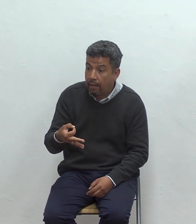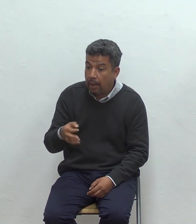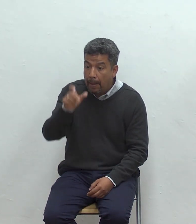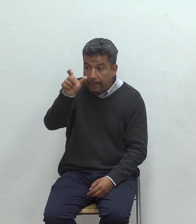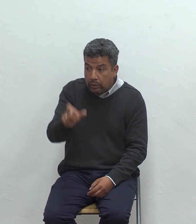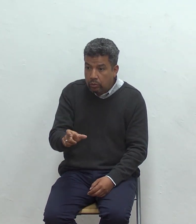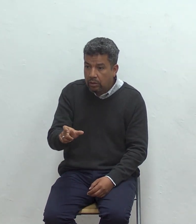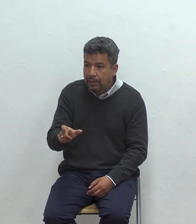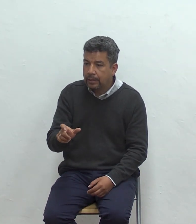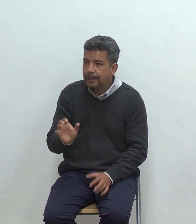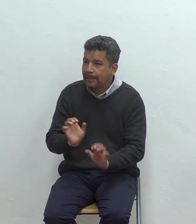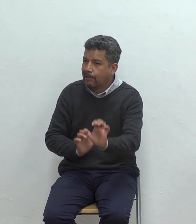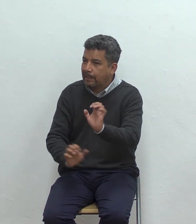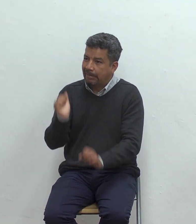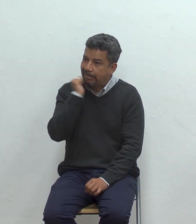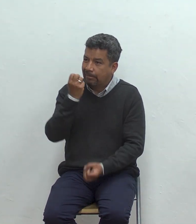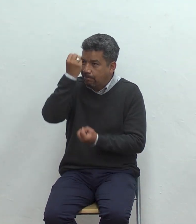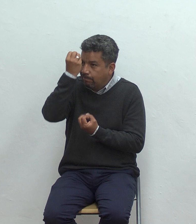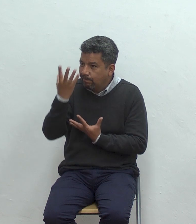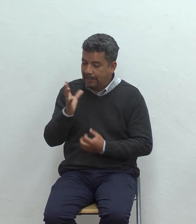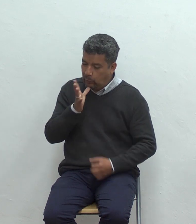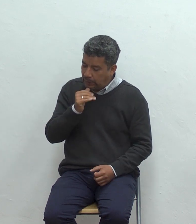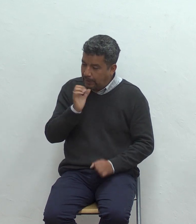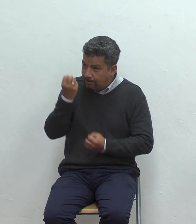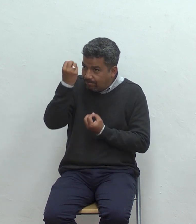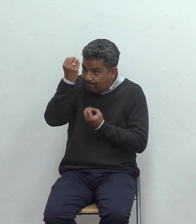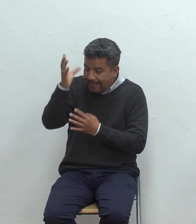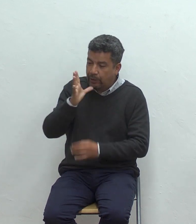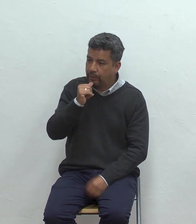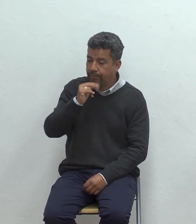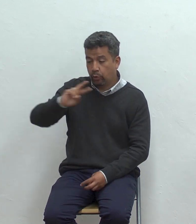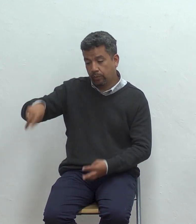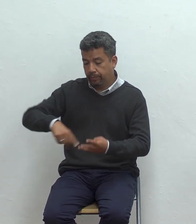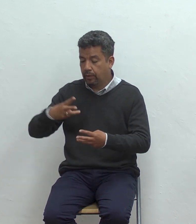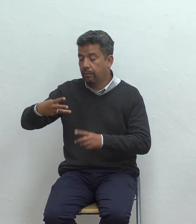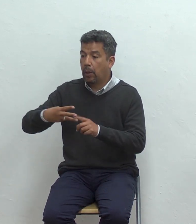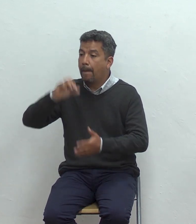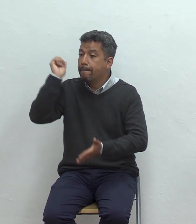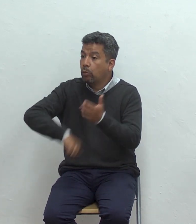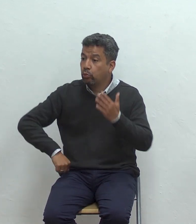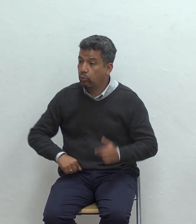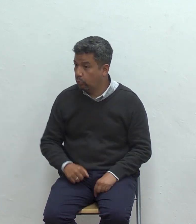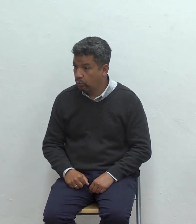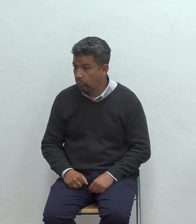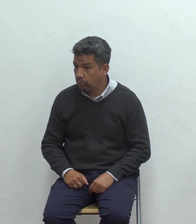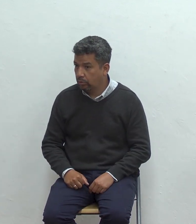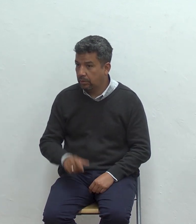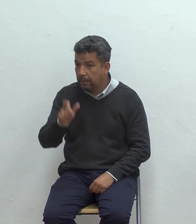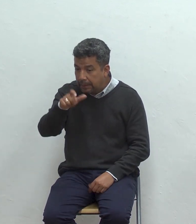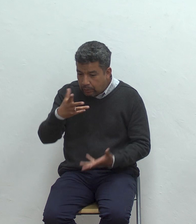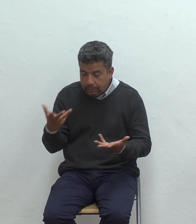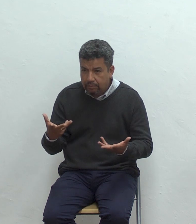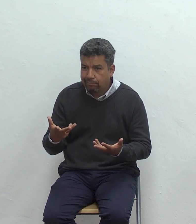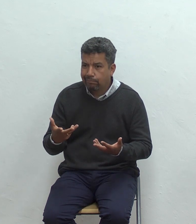persona resiste a obedecerla. Bruto, ¿sí? Una persona